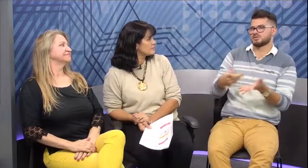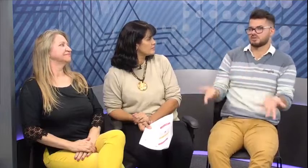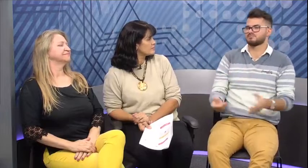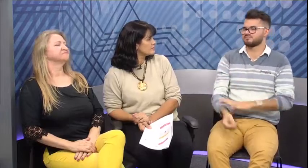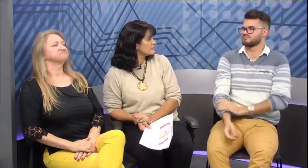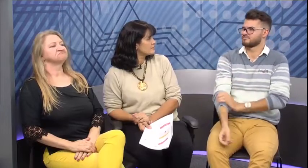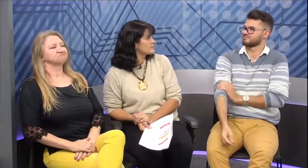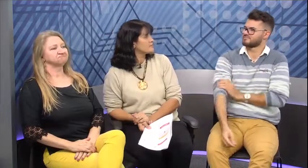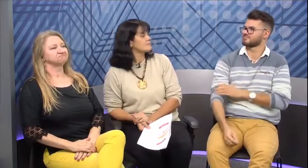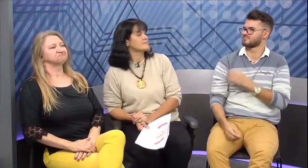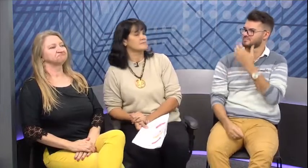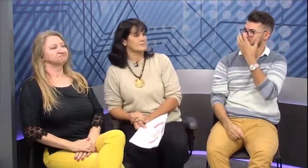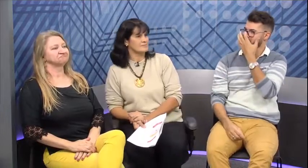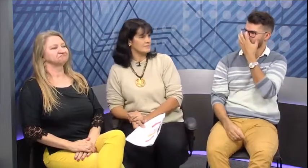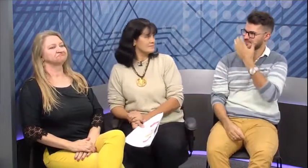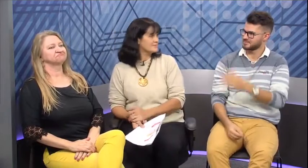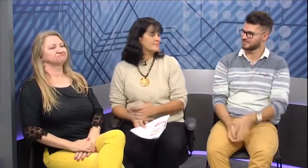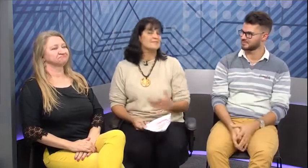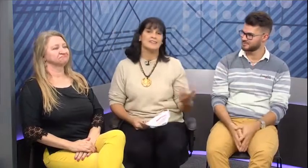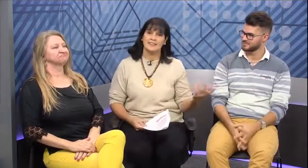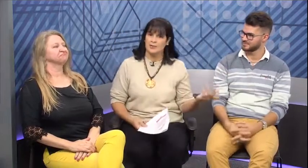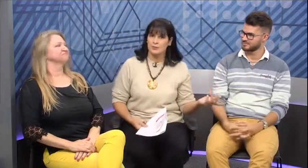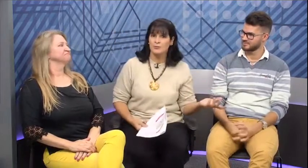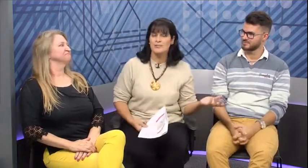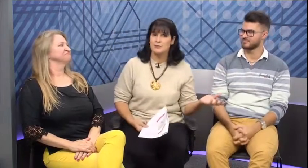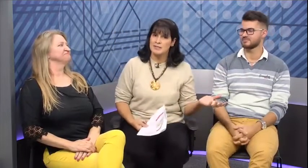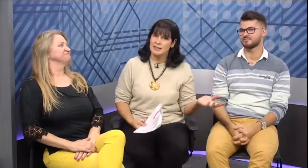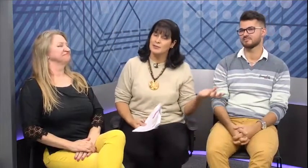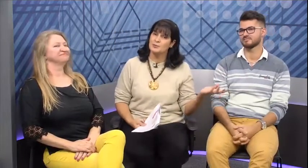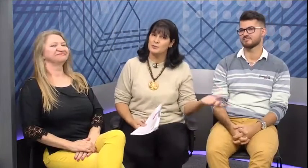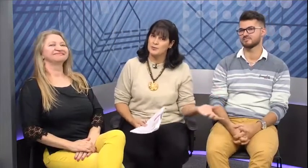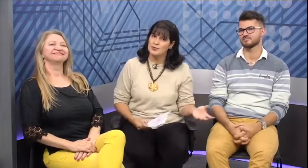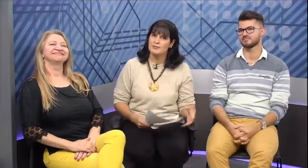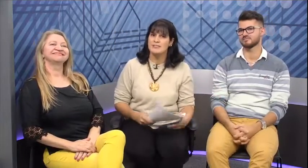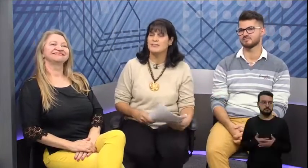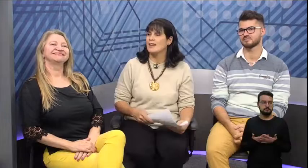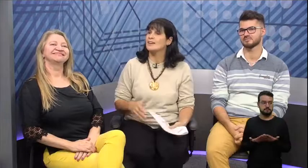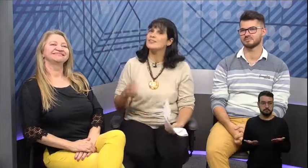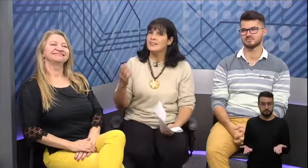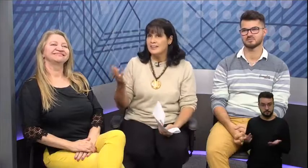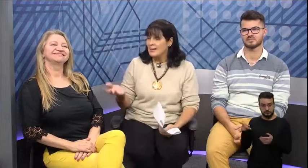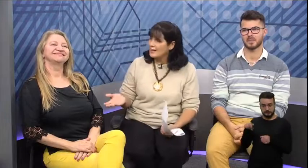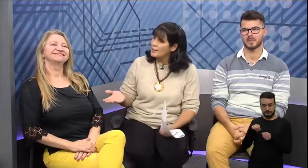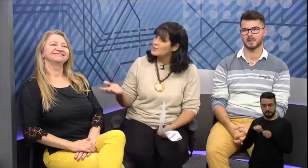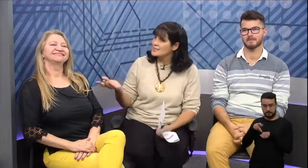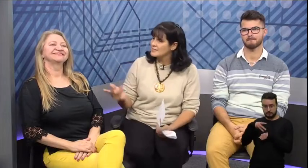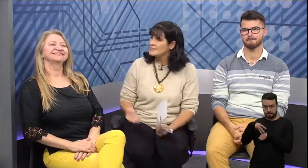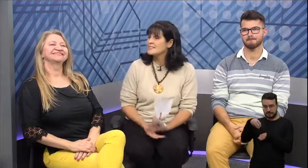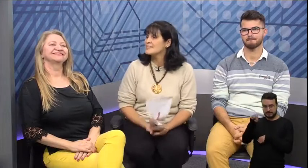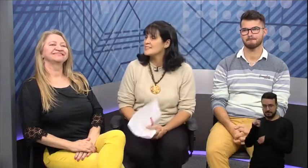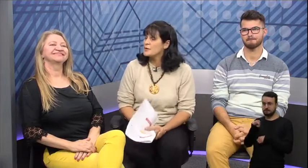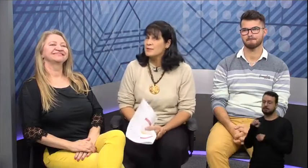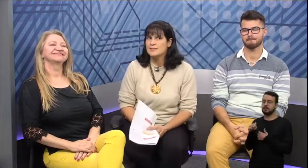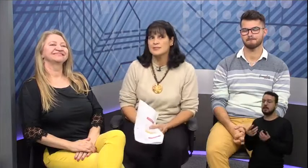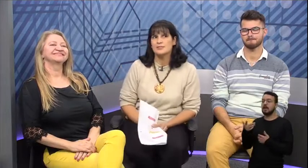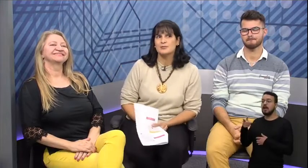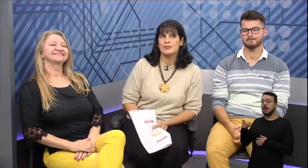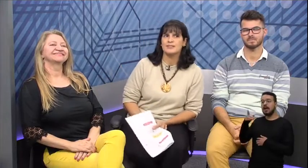não. Então, a minha pesquisa está relacionada a isso. Então, fazendo mestrado, professor universitário, e a Cleusa se apresentando e falando da